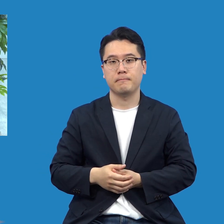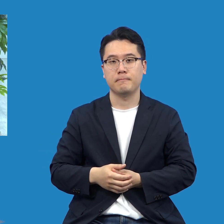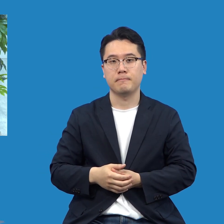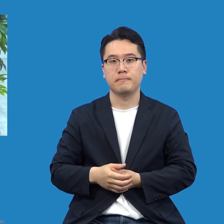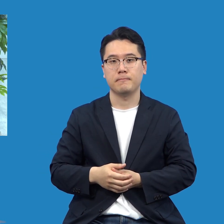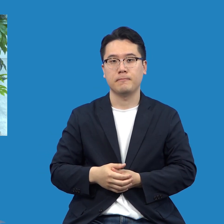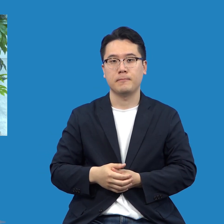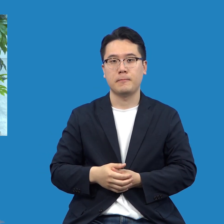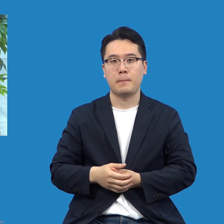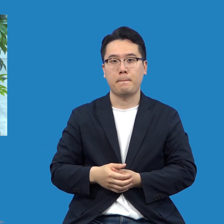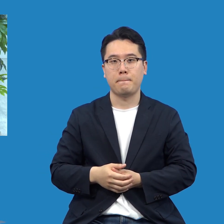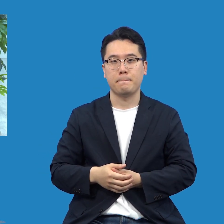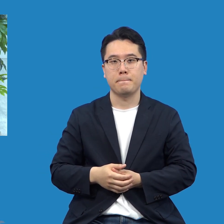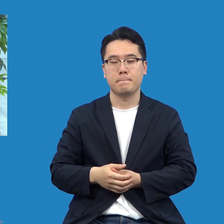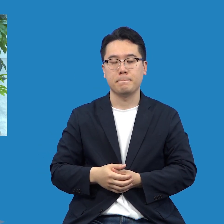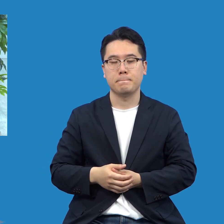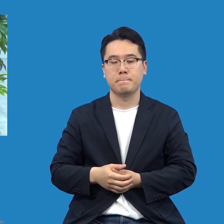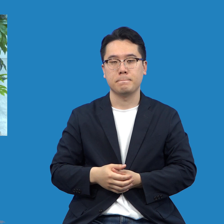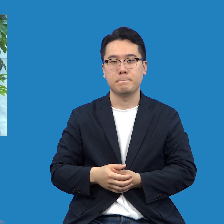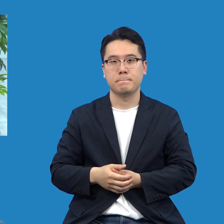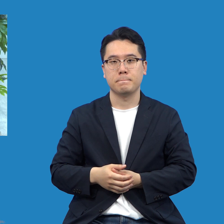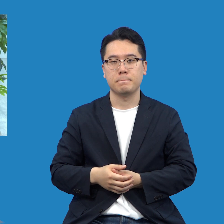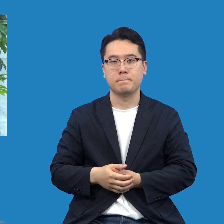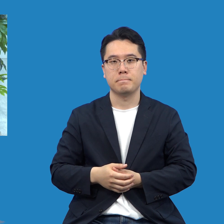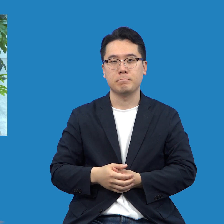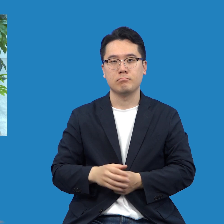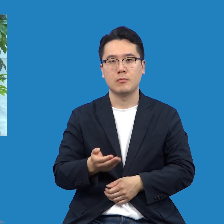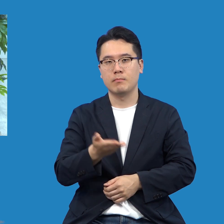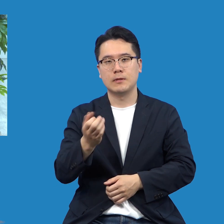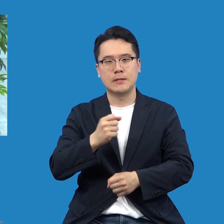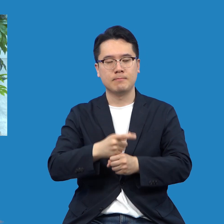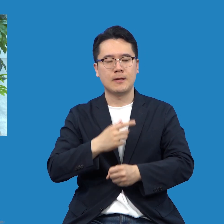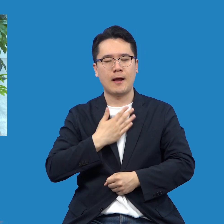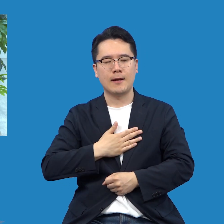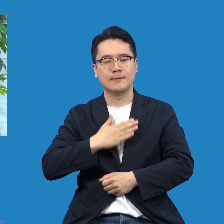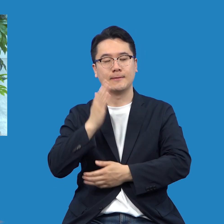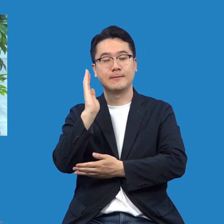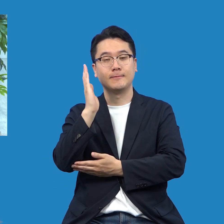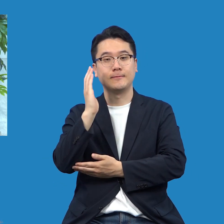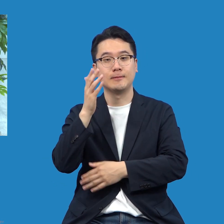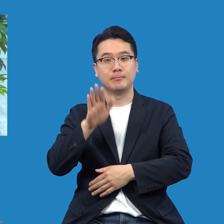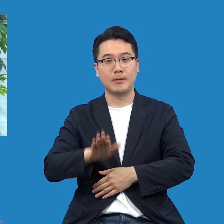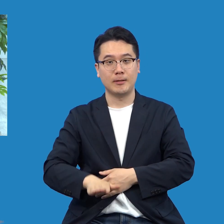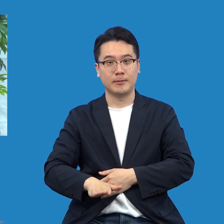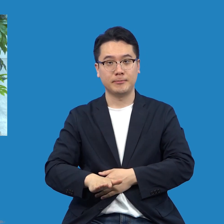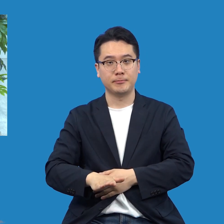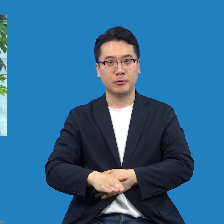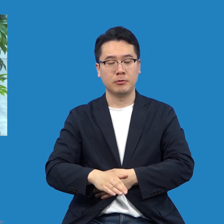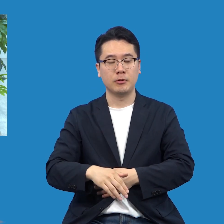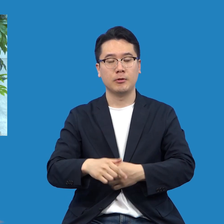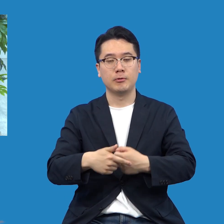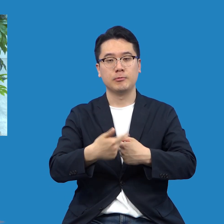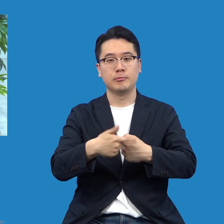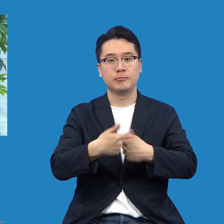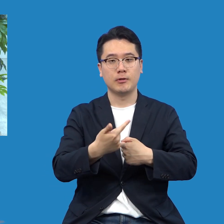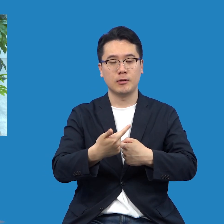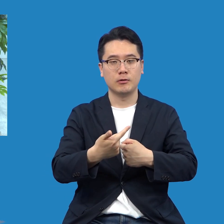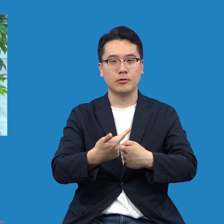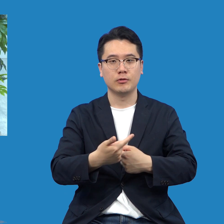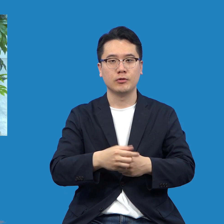그런데 여러분 다 아시는 이야기지만 초등학교 6학년